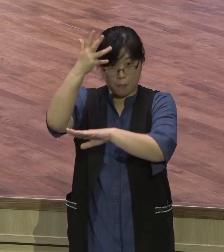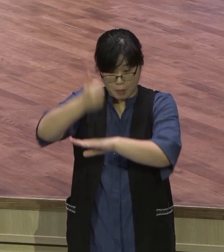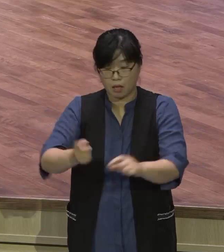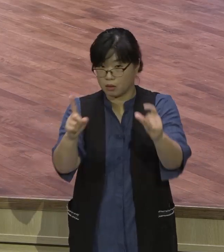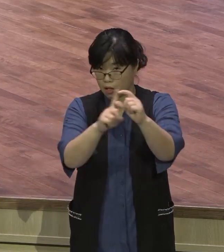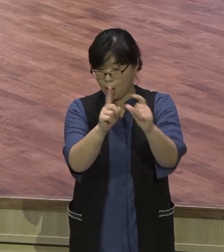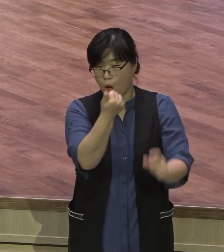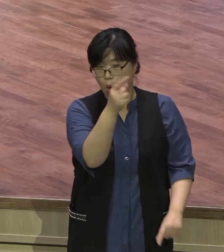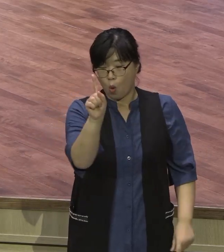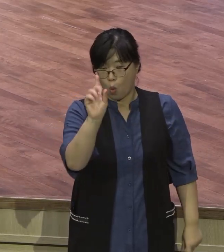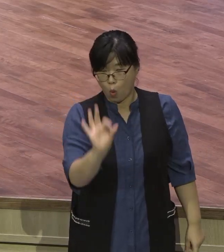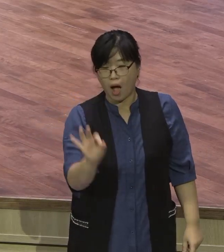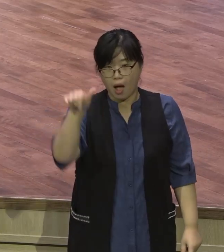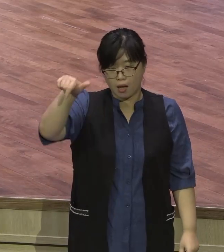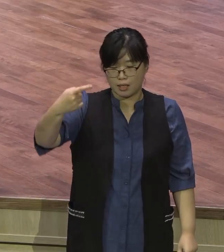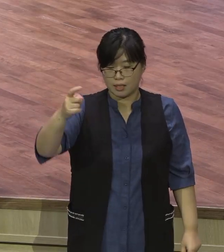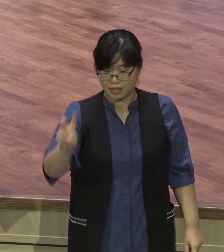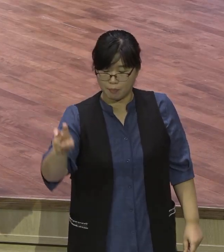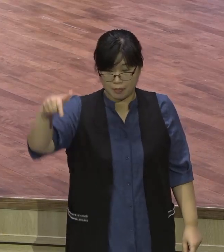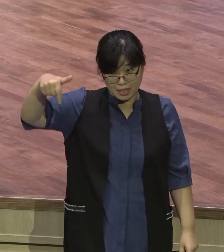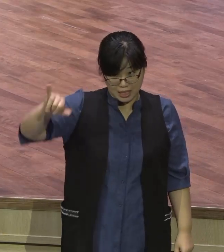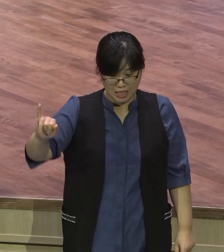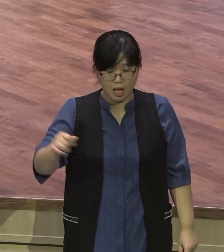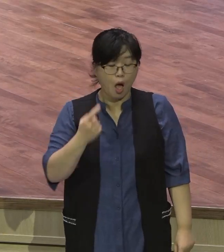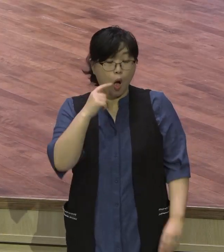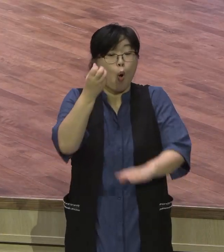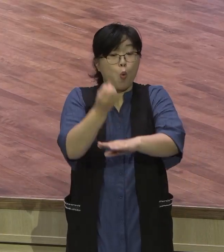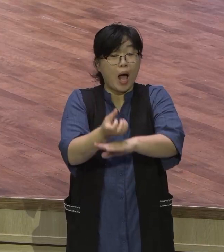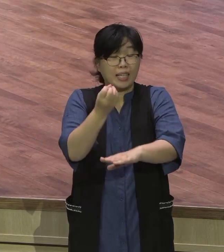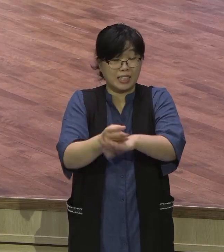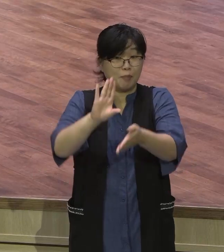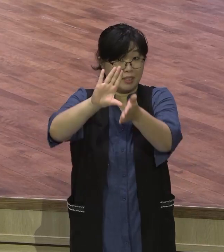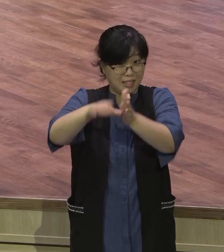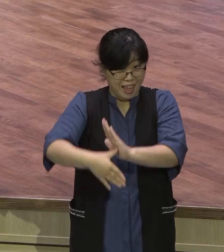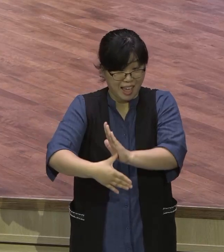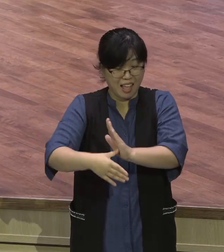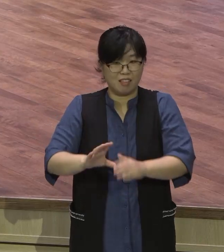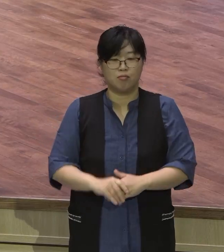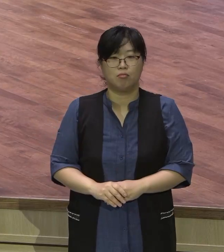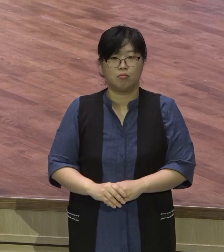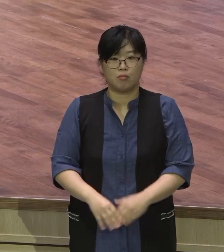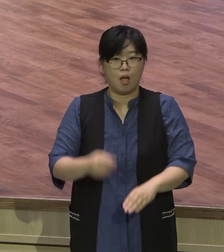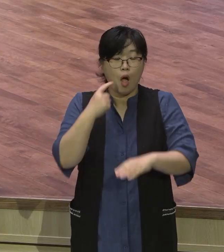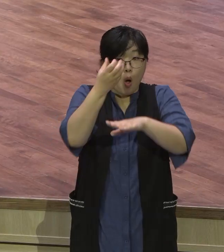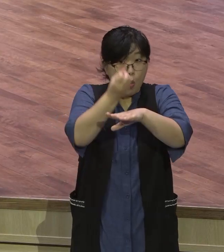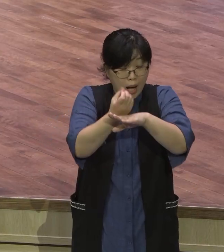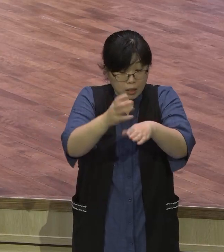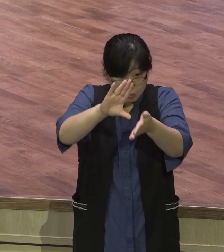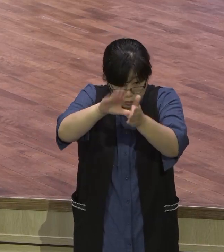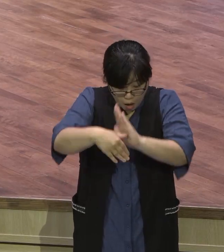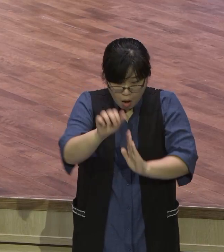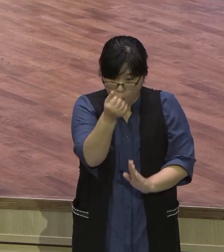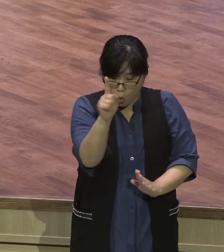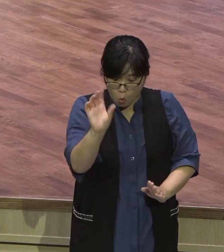절정에 올라서 가장 좋은 시기 여러분이 하나님께서 예비해 놓으신 구비를 때 축복을 받게 되면요